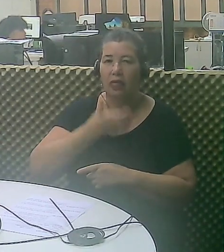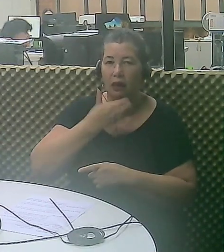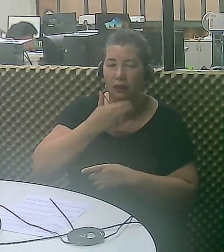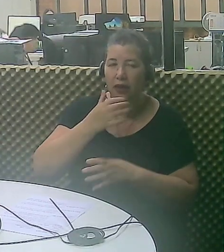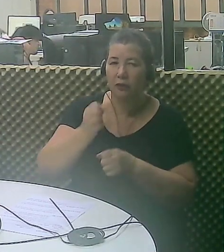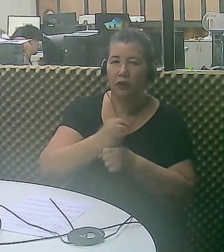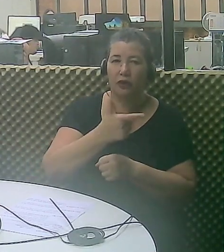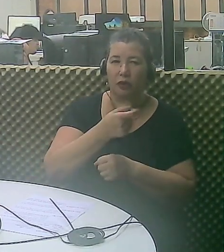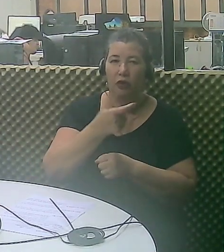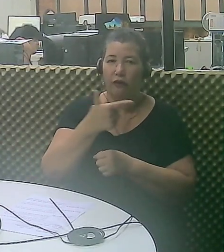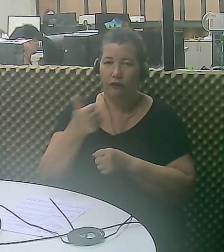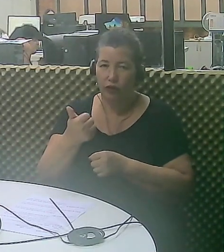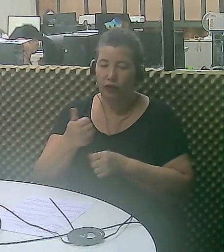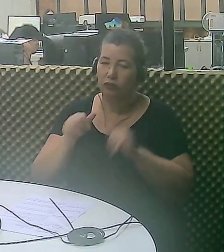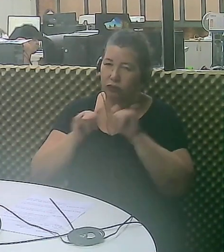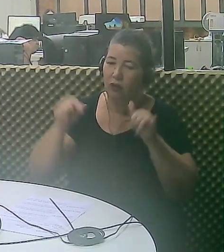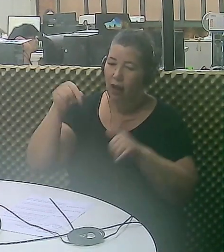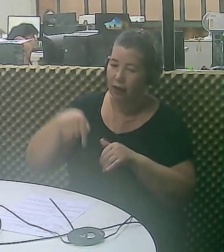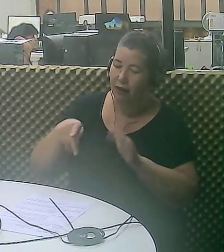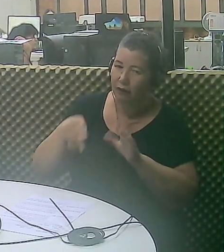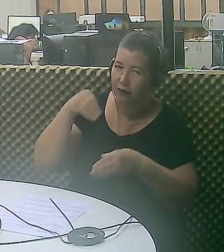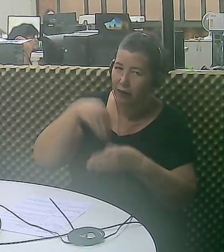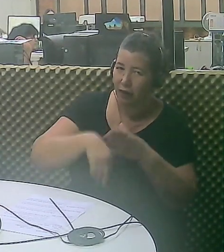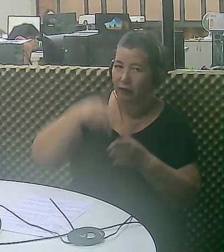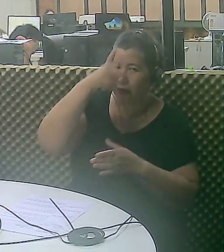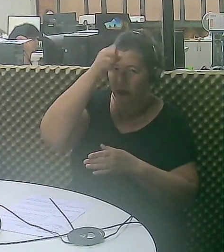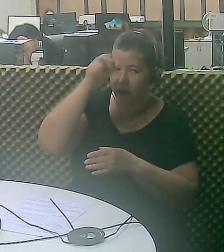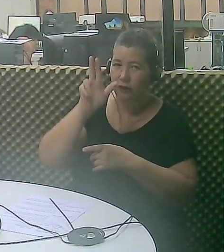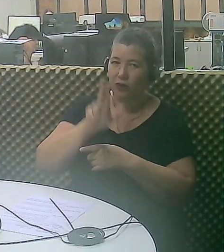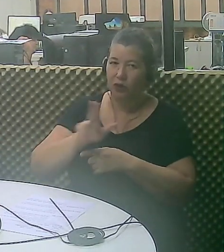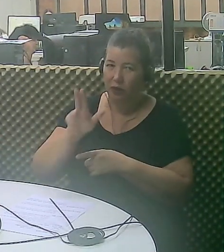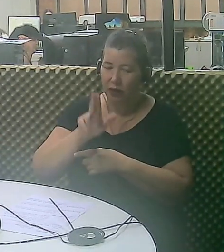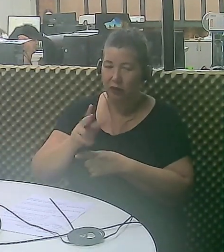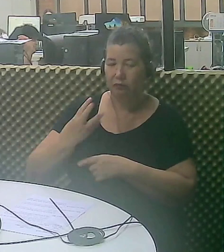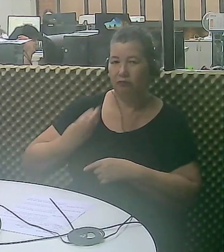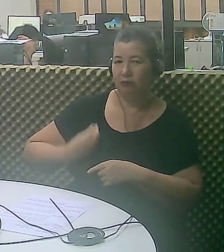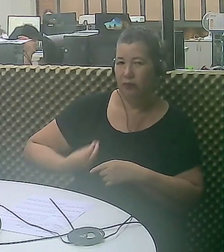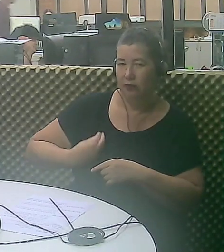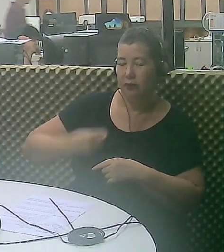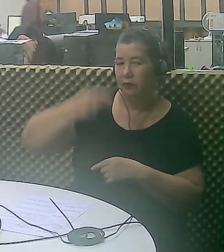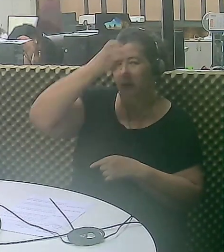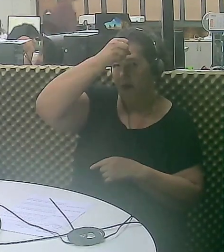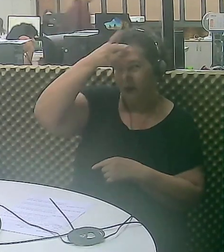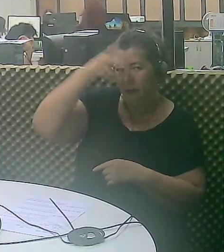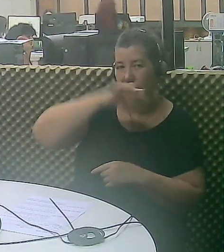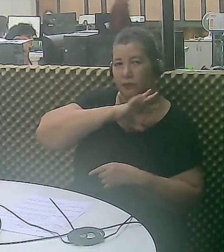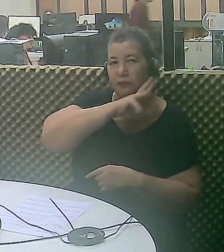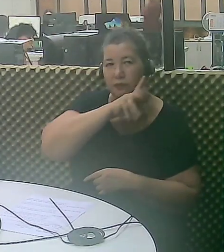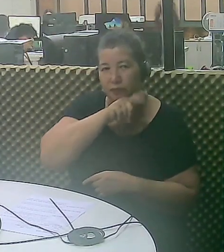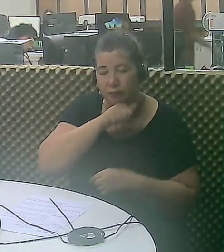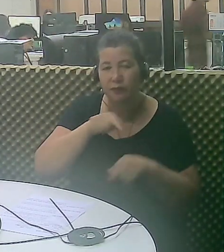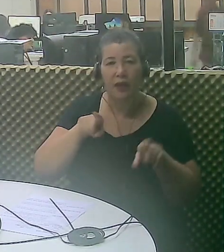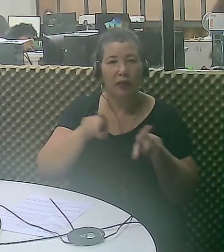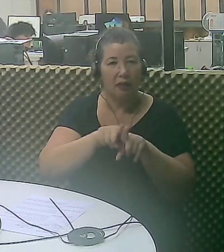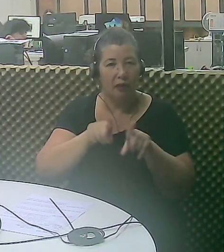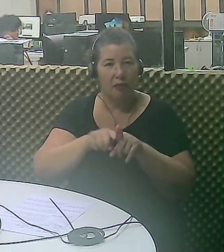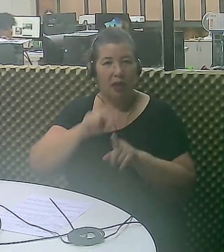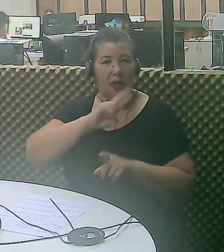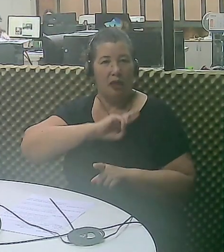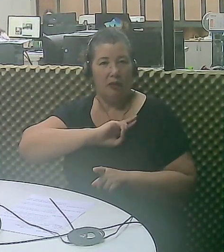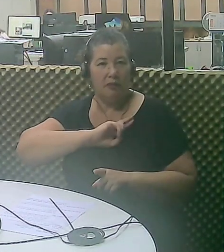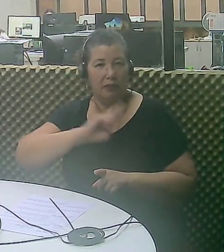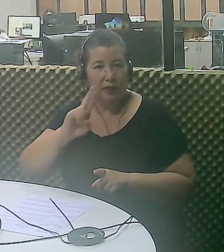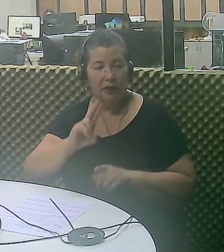em evento realizado aqui mesmo na Prefeitura de Uberlândia, com a participação do prefeito Aldelmo Leão e de representantes da